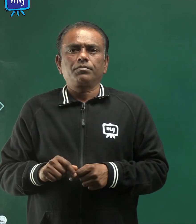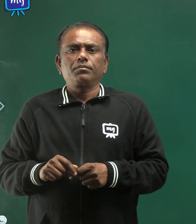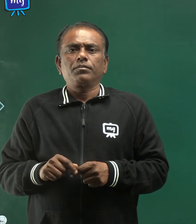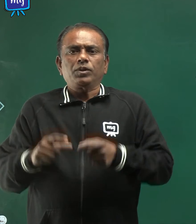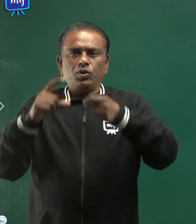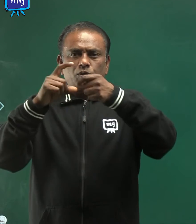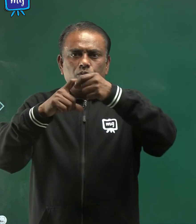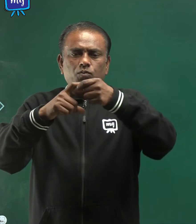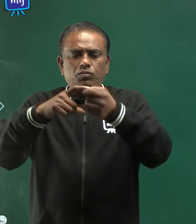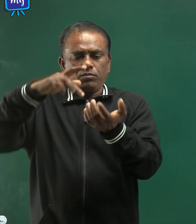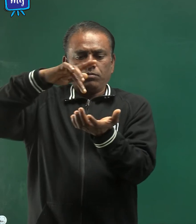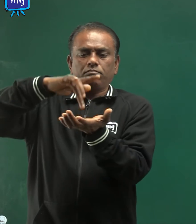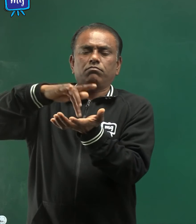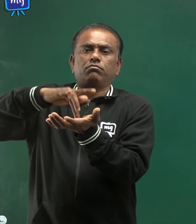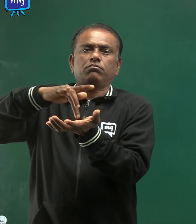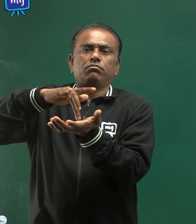Q को केंद्र मानकर